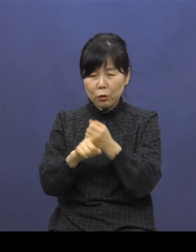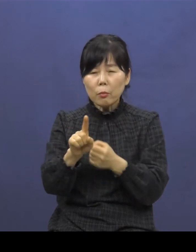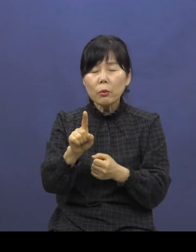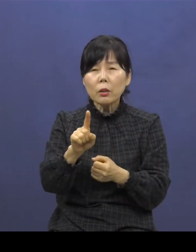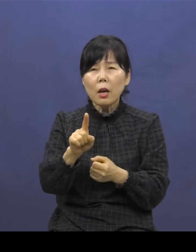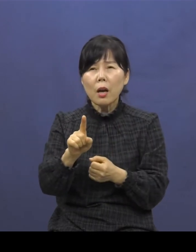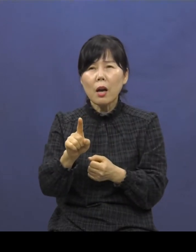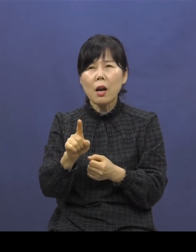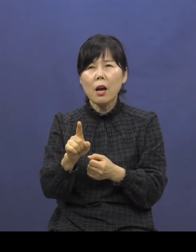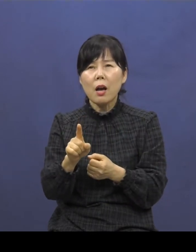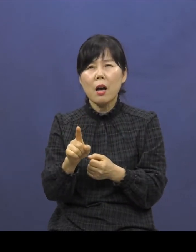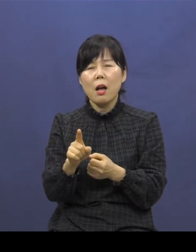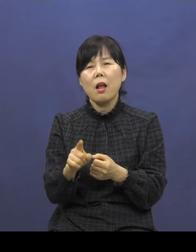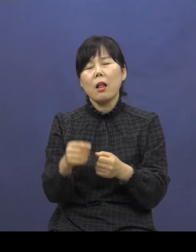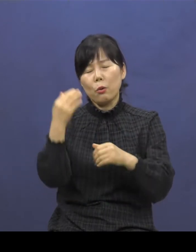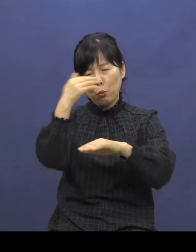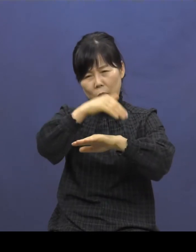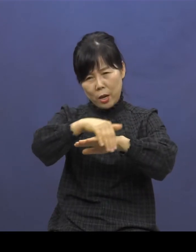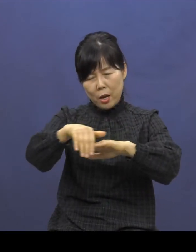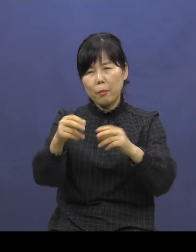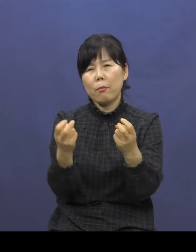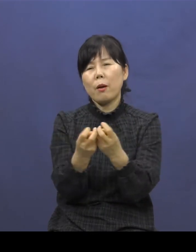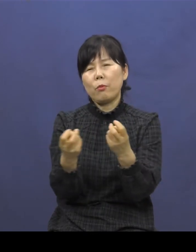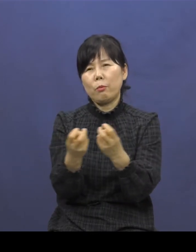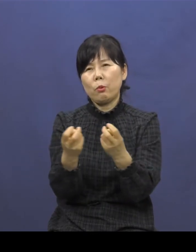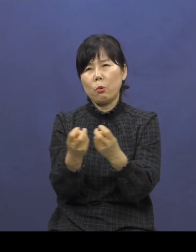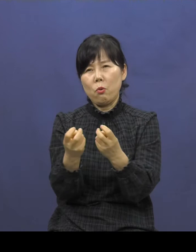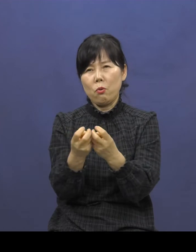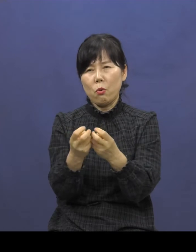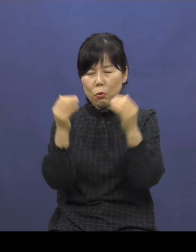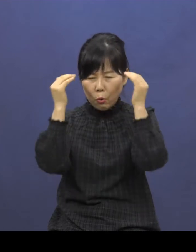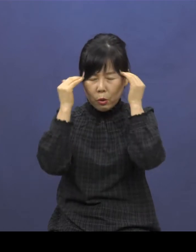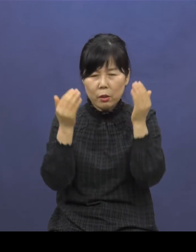원하시는 분인데 이유가 있어요. 전략적으로 그렇게 하시는 거예요.